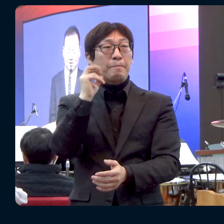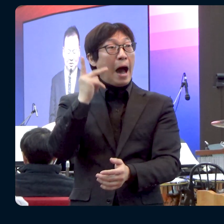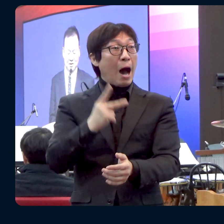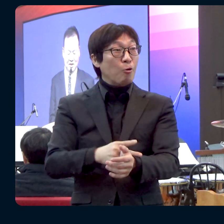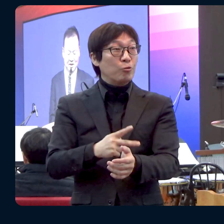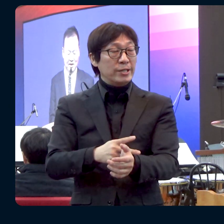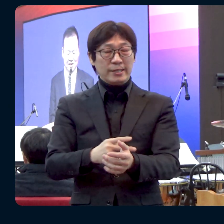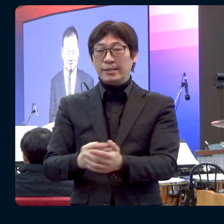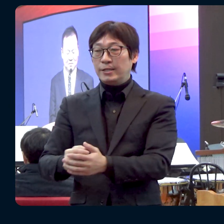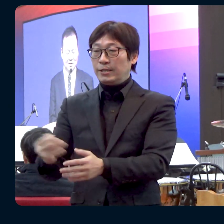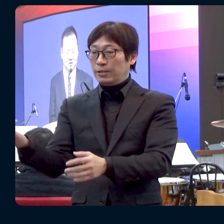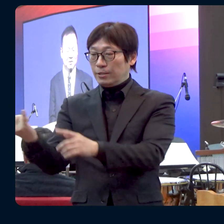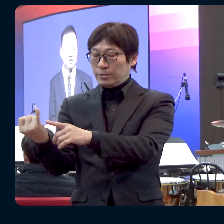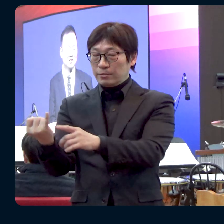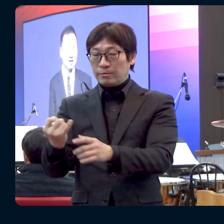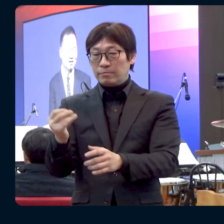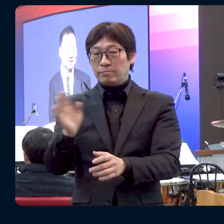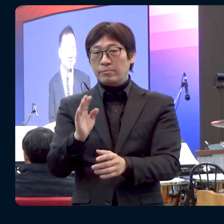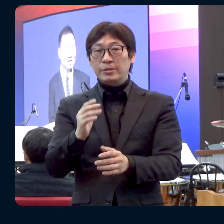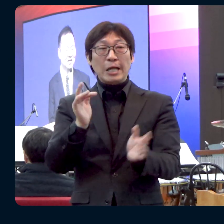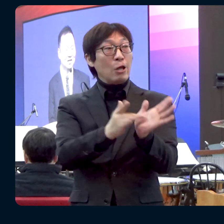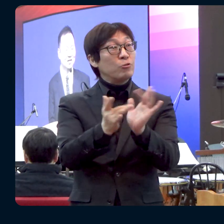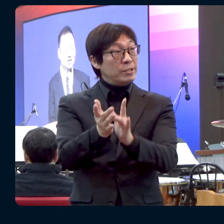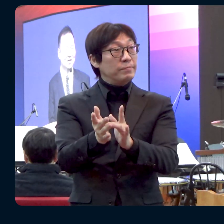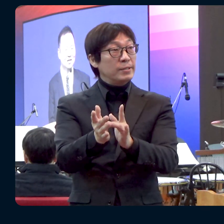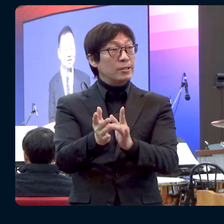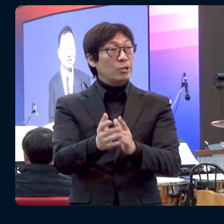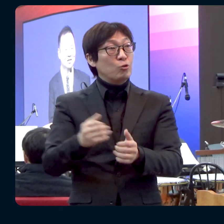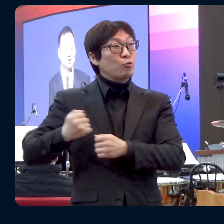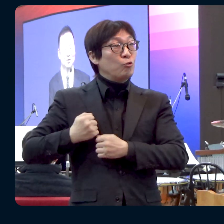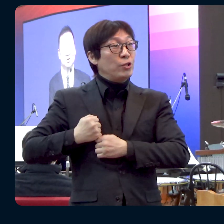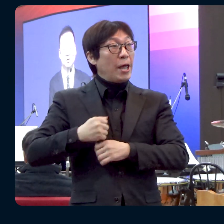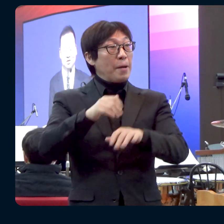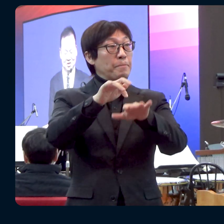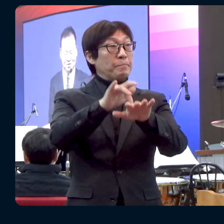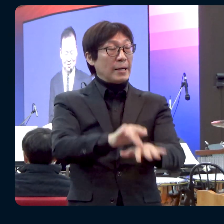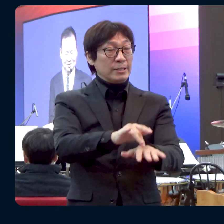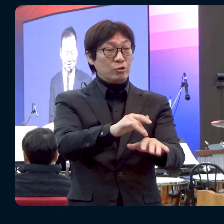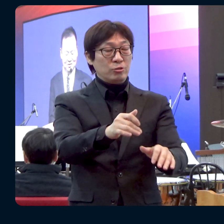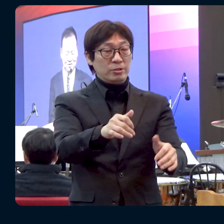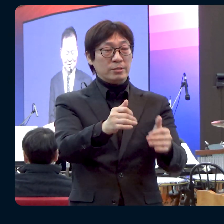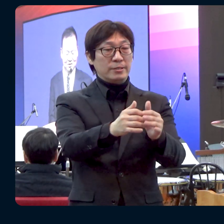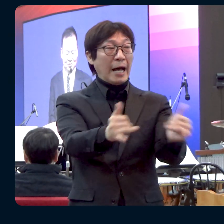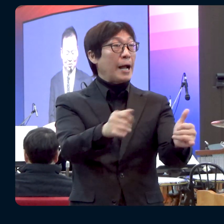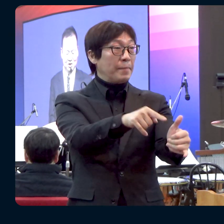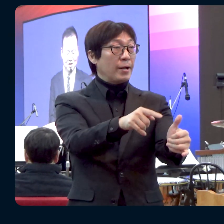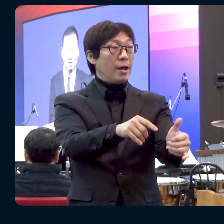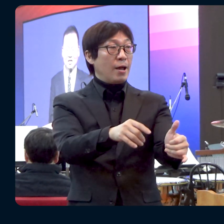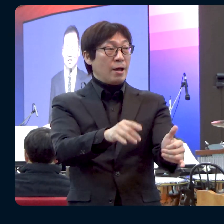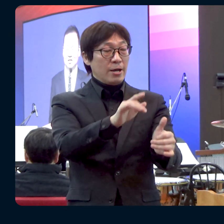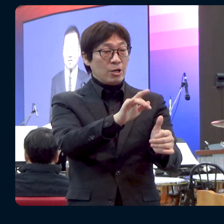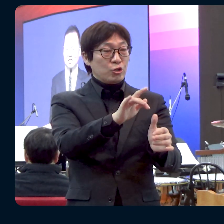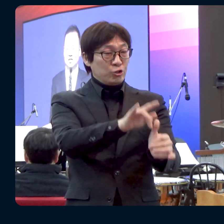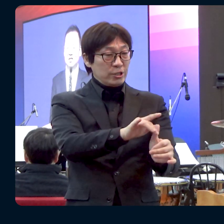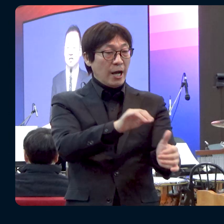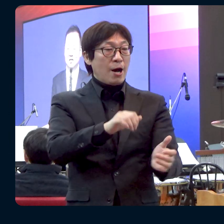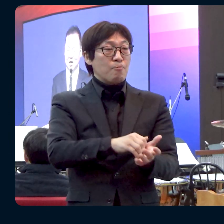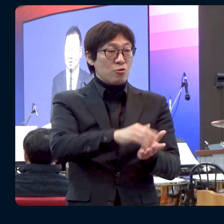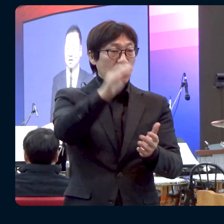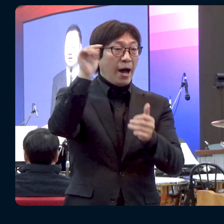예수님이 군대 계신 들렸던 자에게 하신 말씀이 생각납니다. 어떤 일이 벌어지죠?